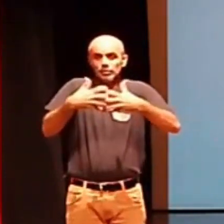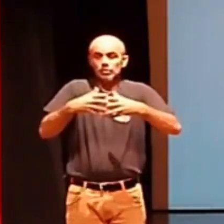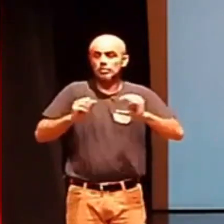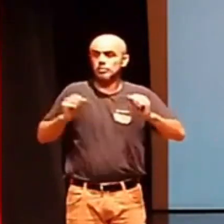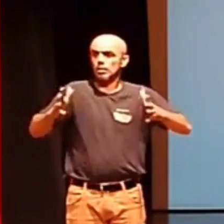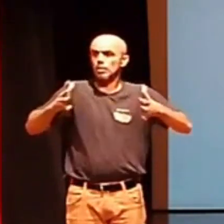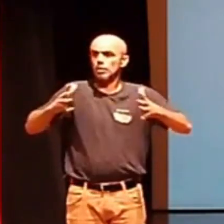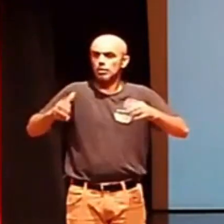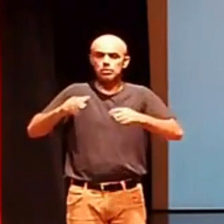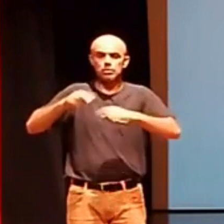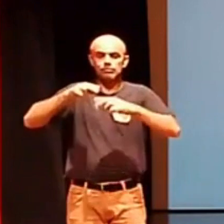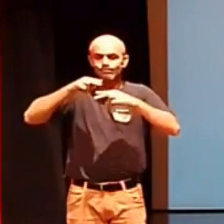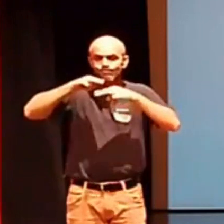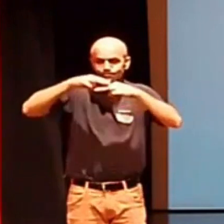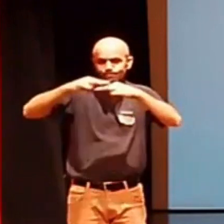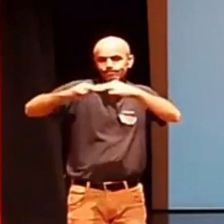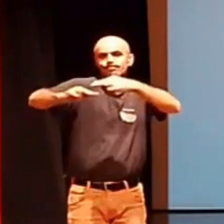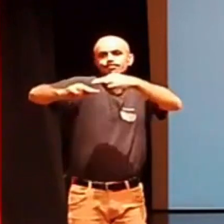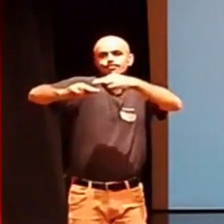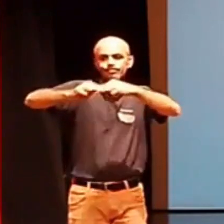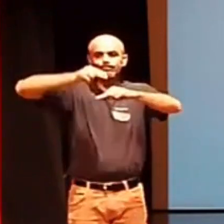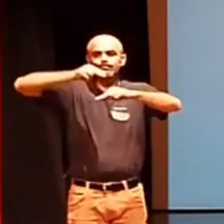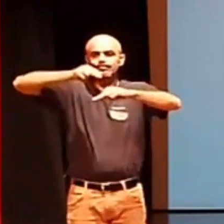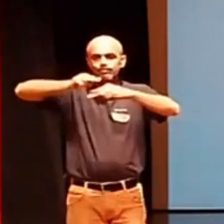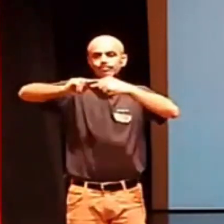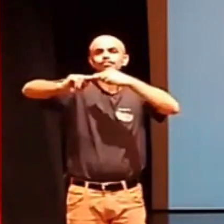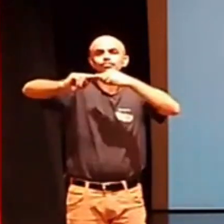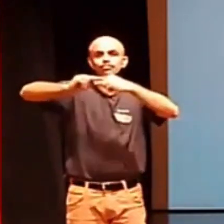lá embaixo, realmente ela